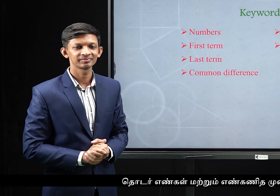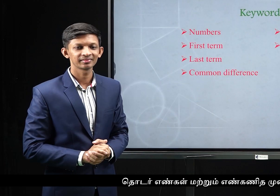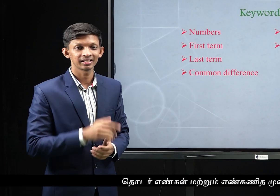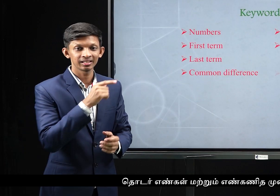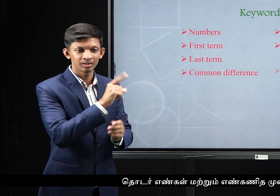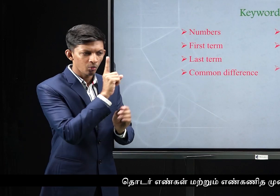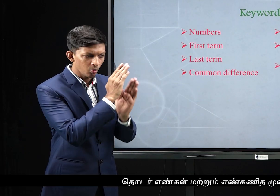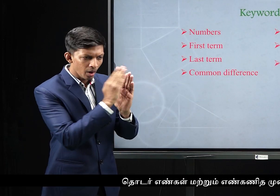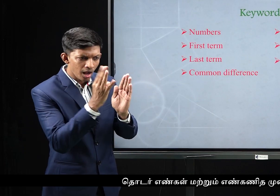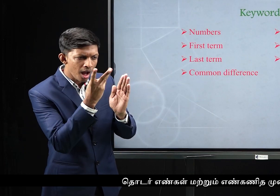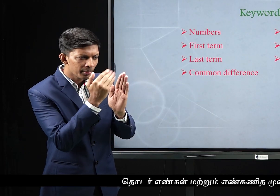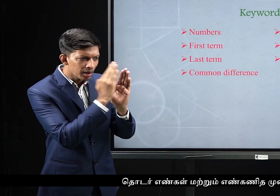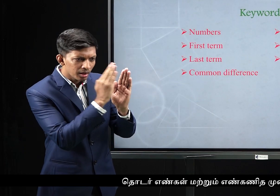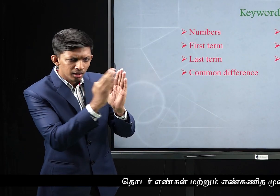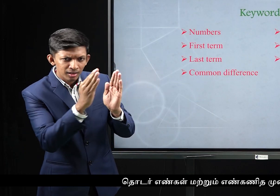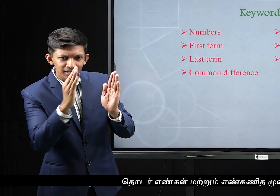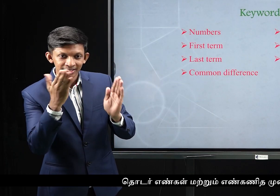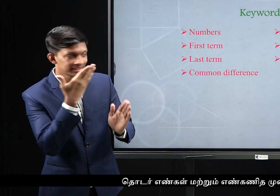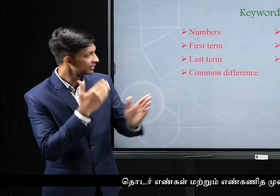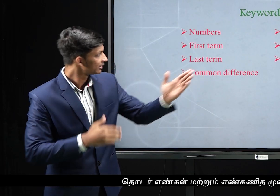தொடர் எண்கள் மற்றும் எண்கணித முன்னேற்றம்.